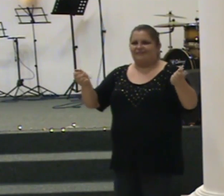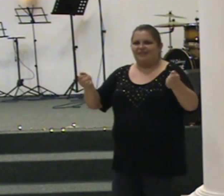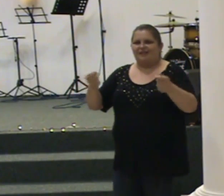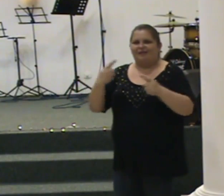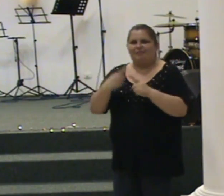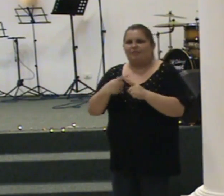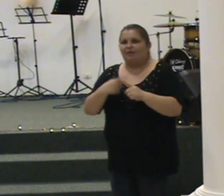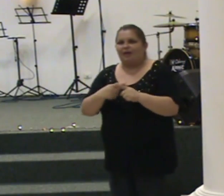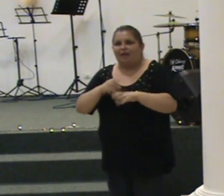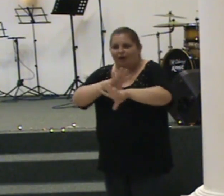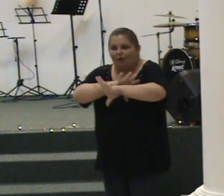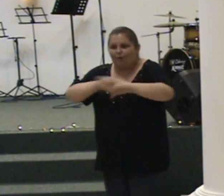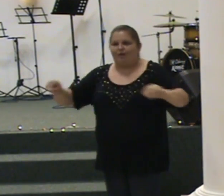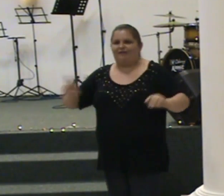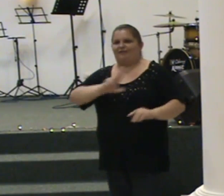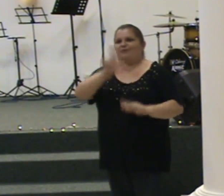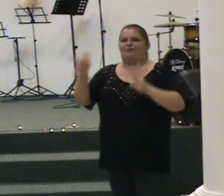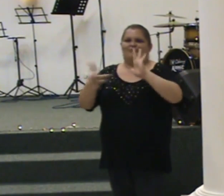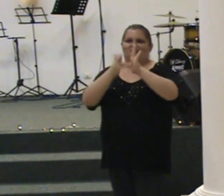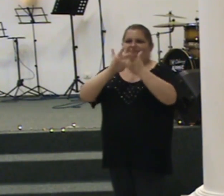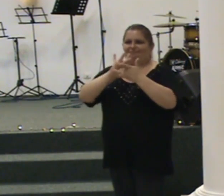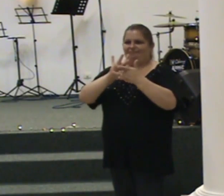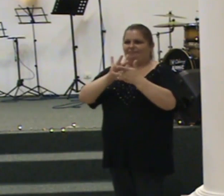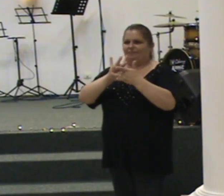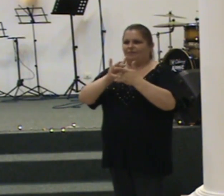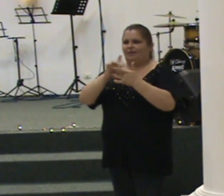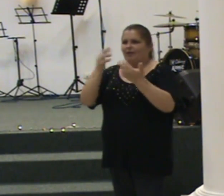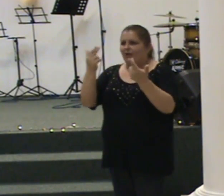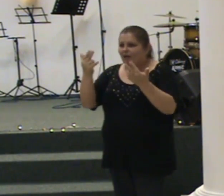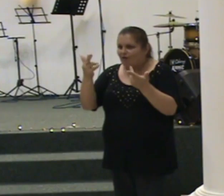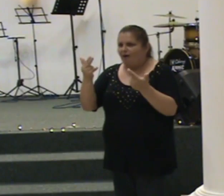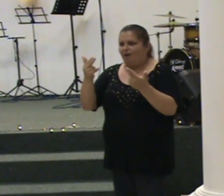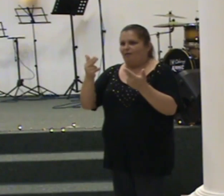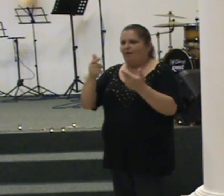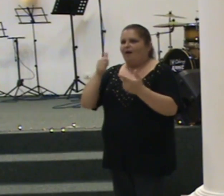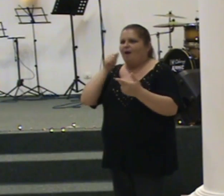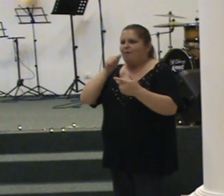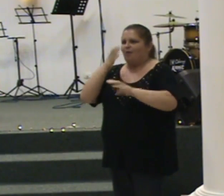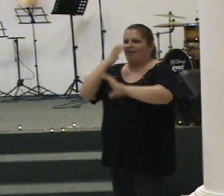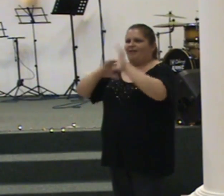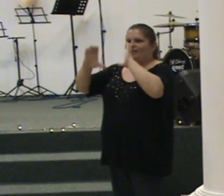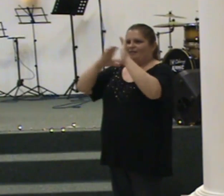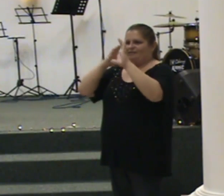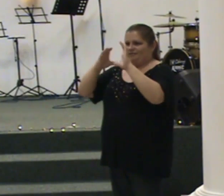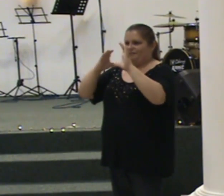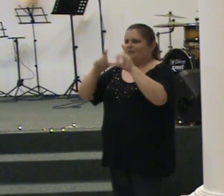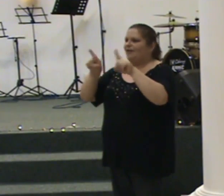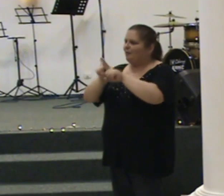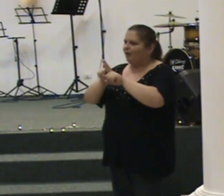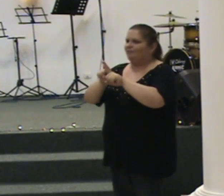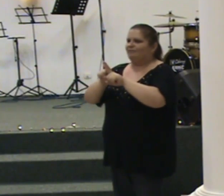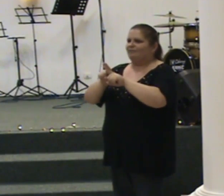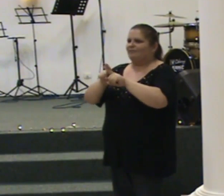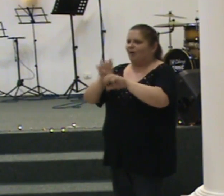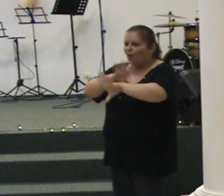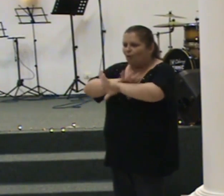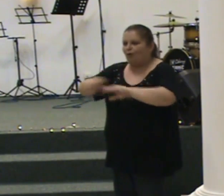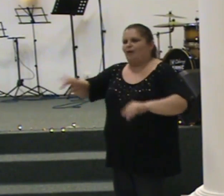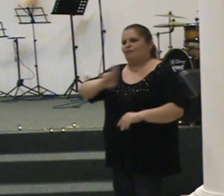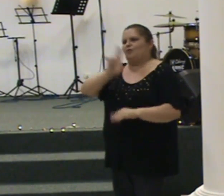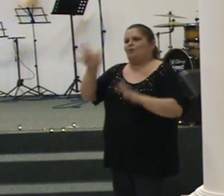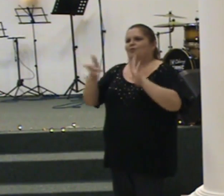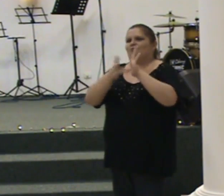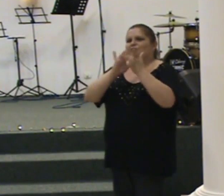ela já está curada em nome de Jesus. Como a Angélica também, nós cremos que ela já está curada em nome de Jesus. E